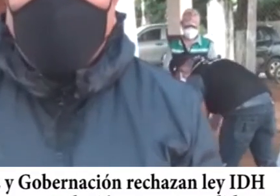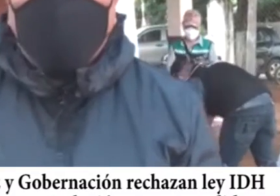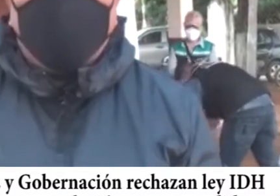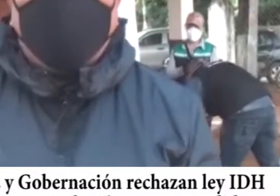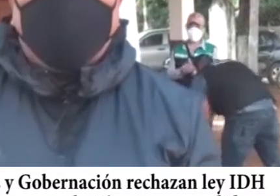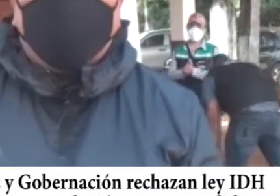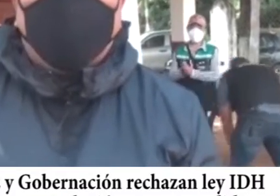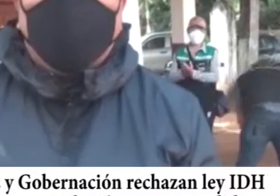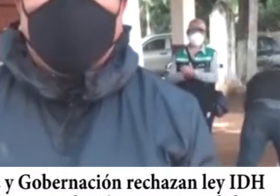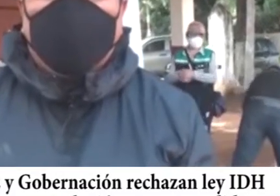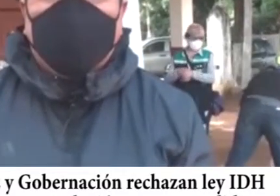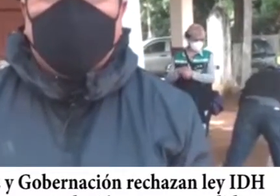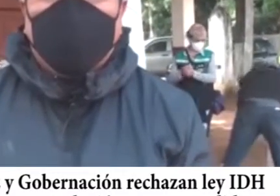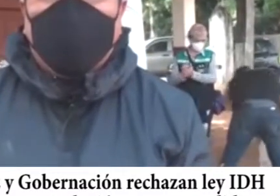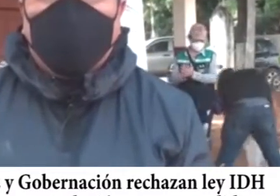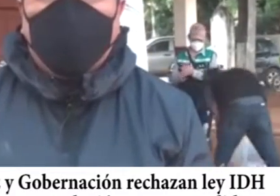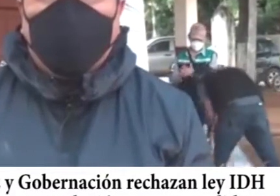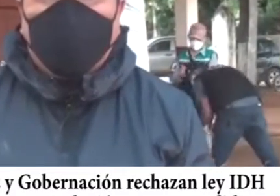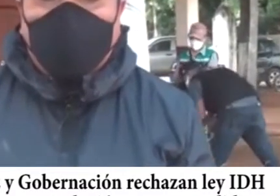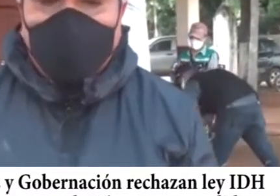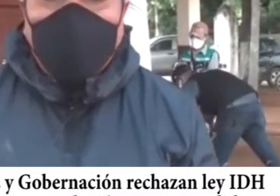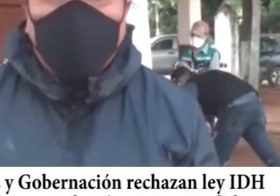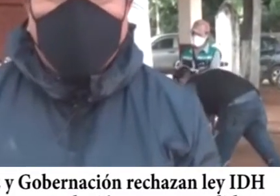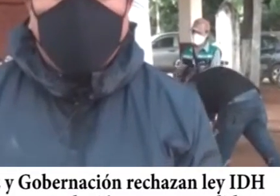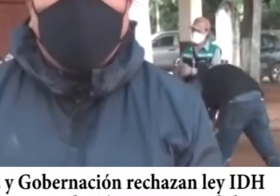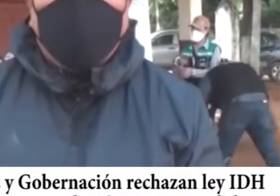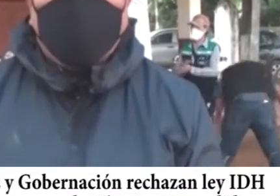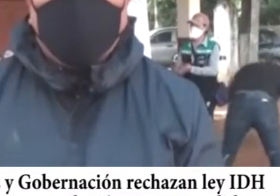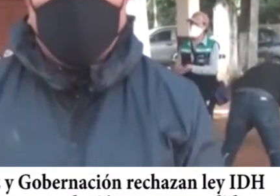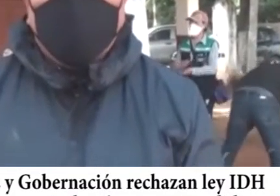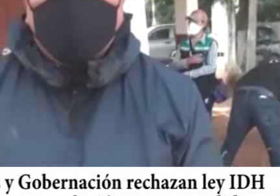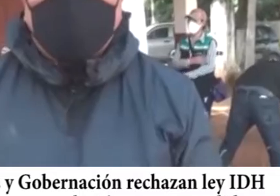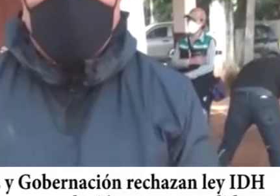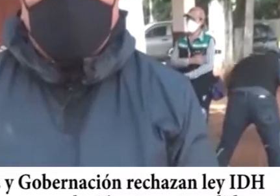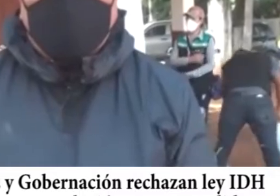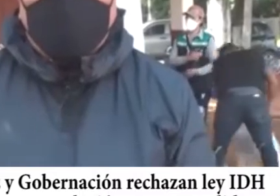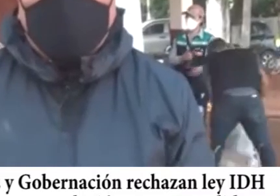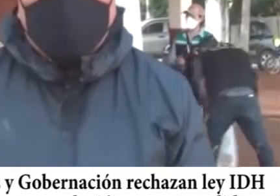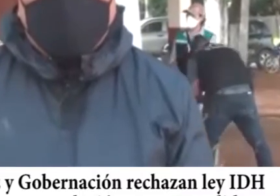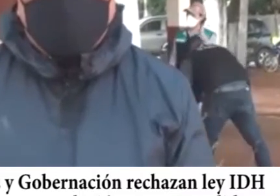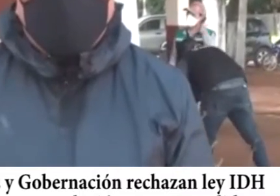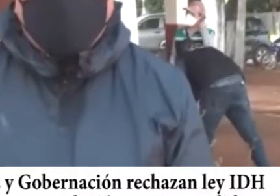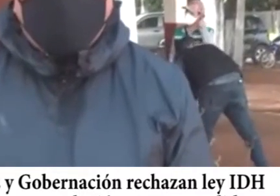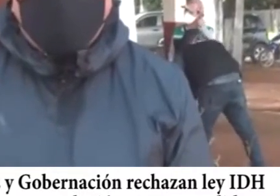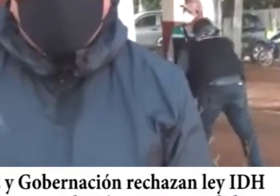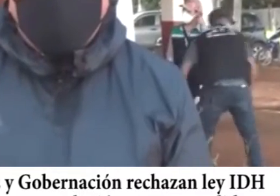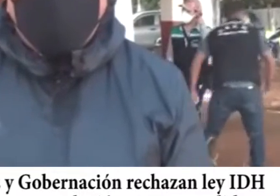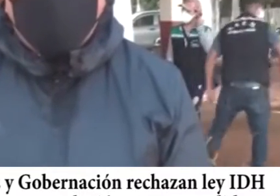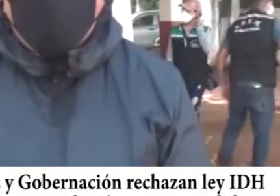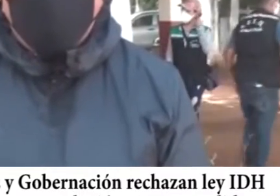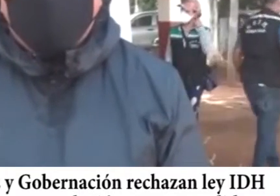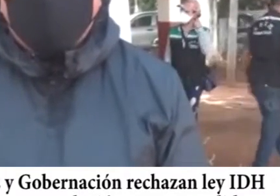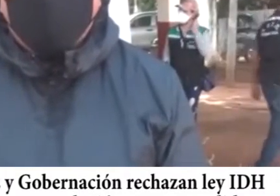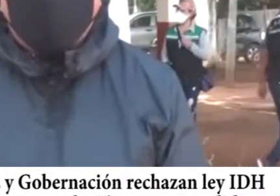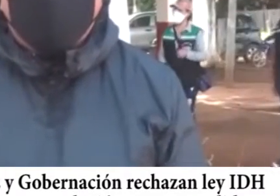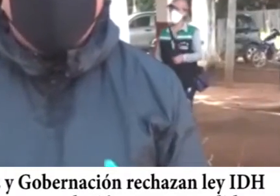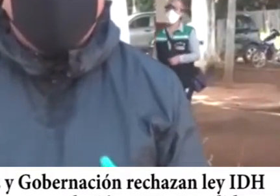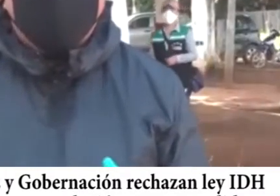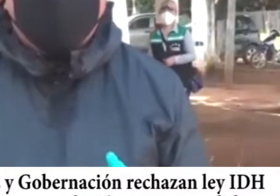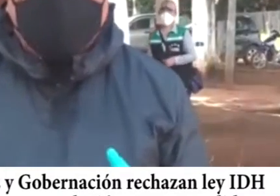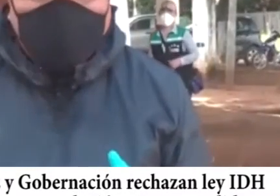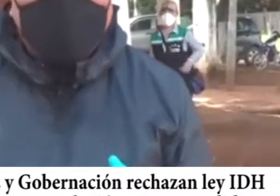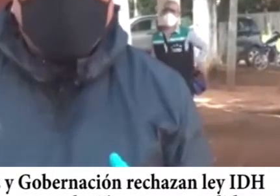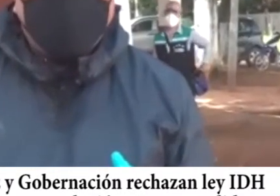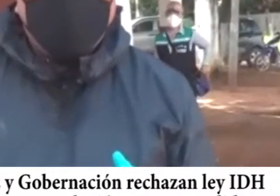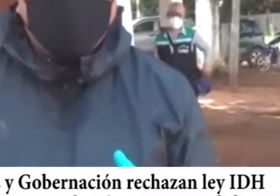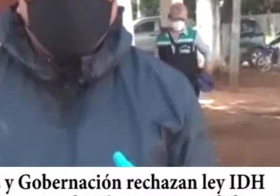tenemos ninguna respuesta, ¿no?, como lo hemos escuchado al ministro ya hablar en los diferentes medios de comunicación, y al